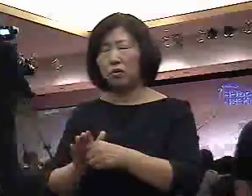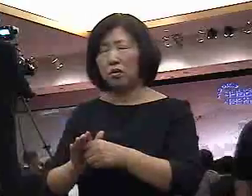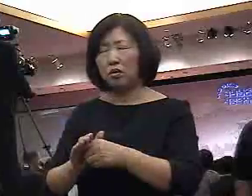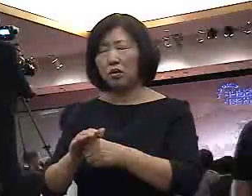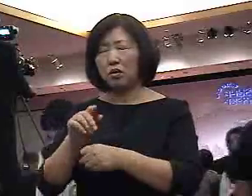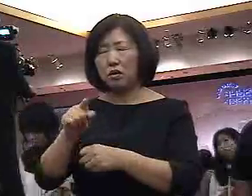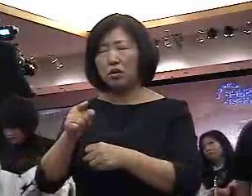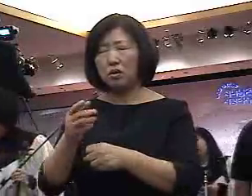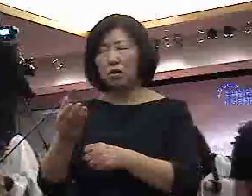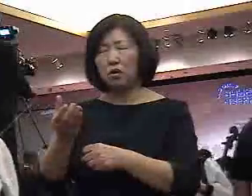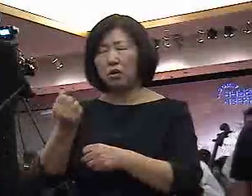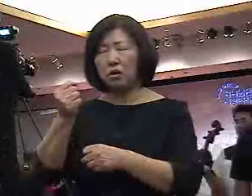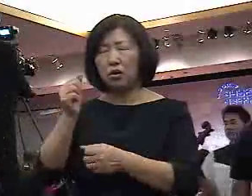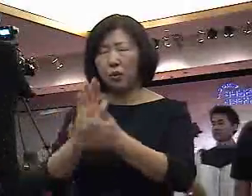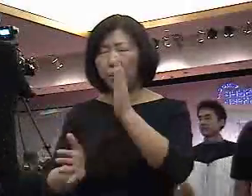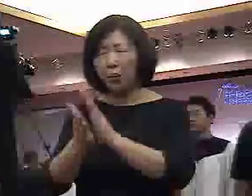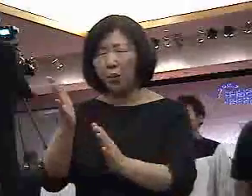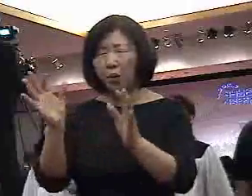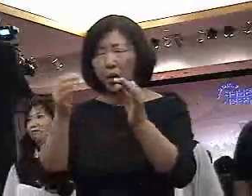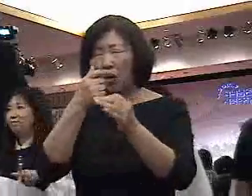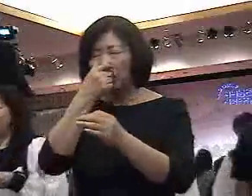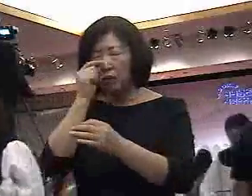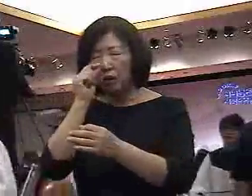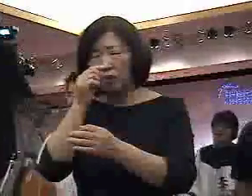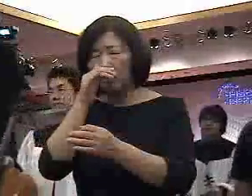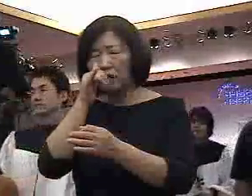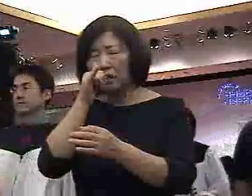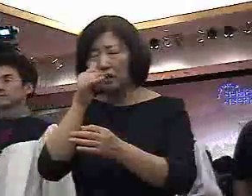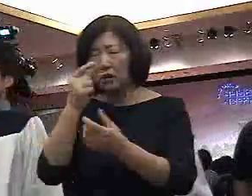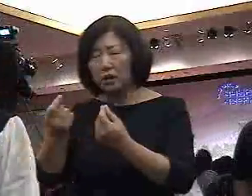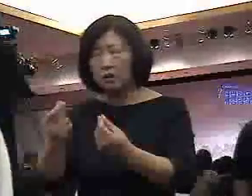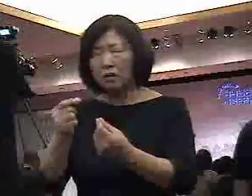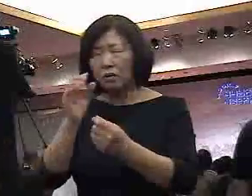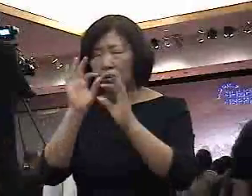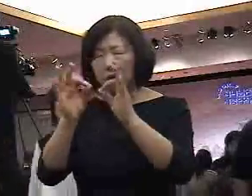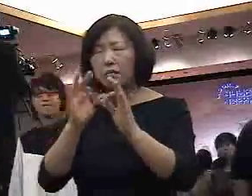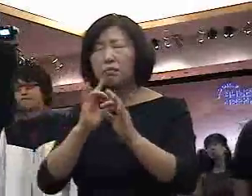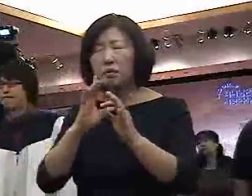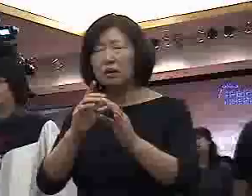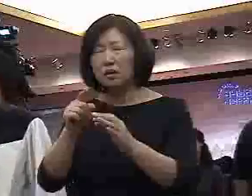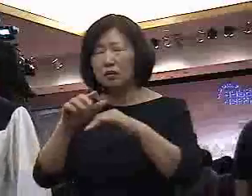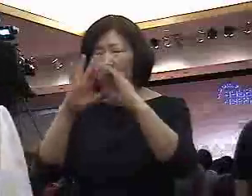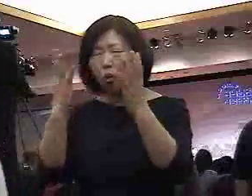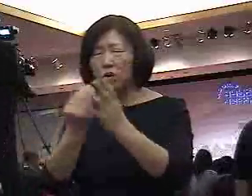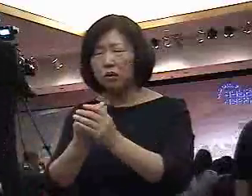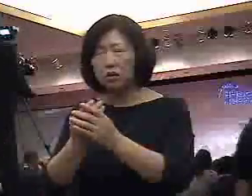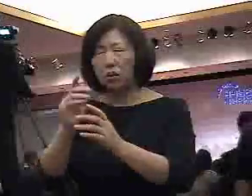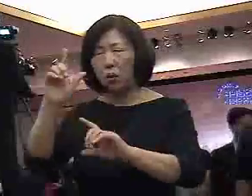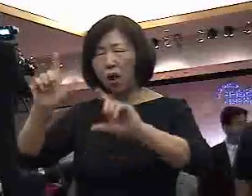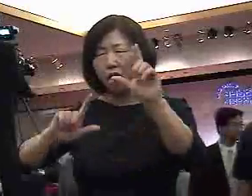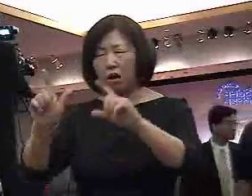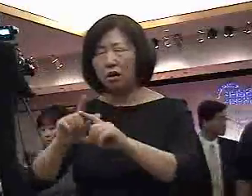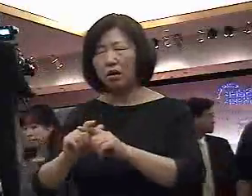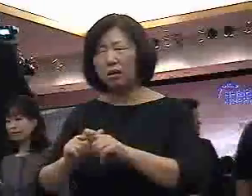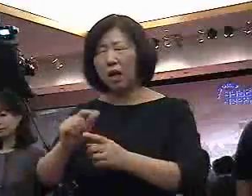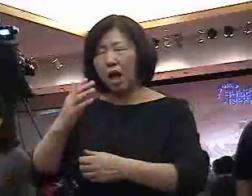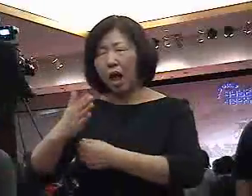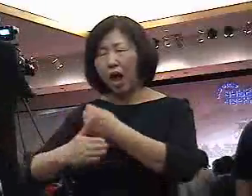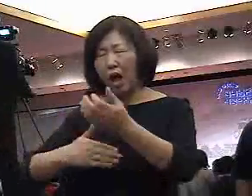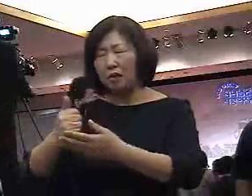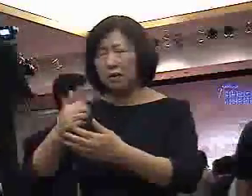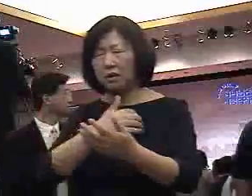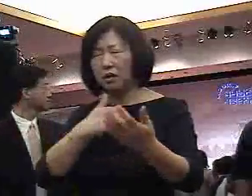우리의 것이 없어지고 부족한 가운데 있는 것처럼 보이지만 그 모든 환경이